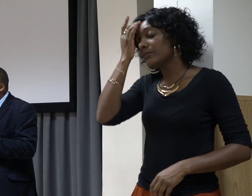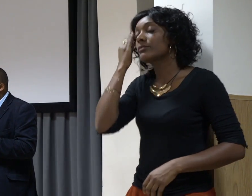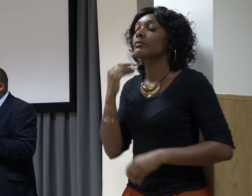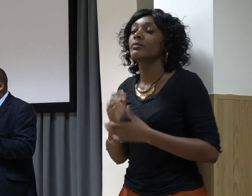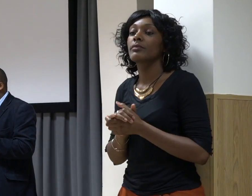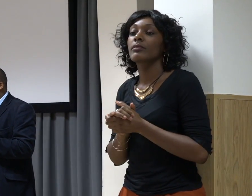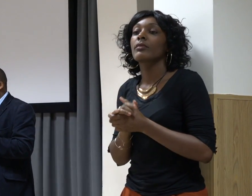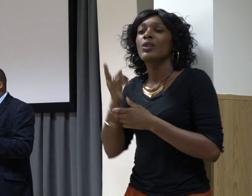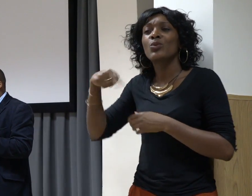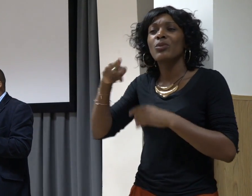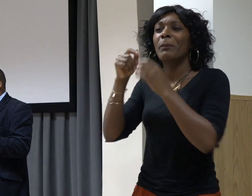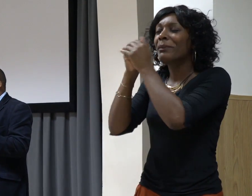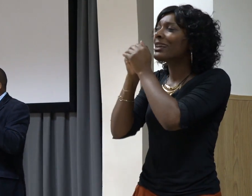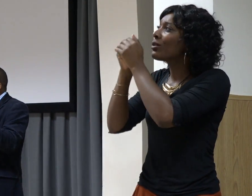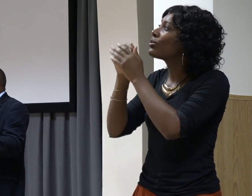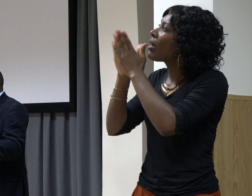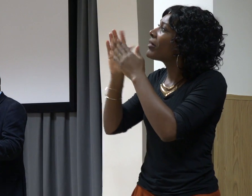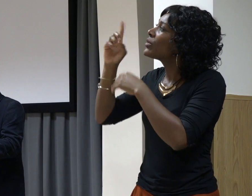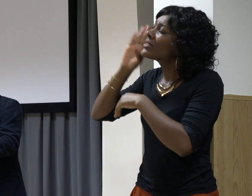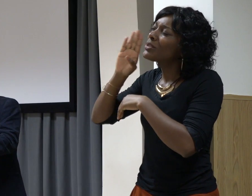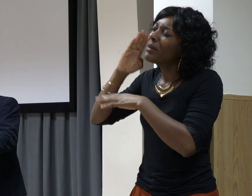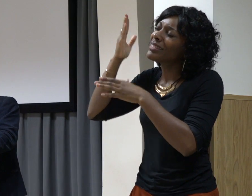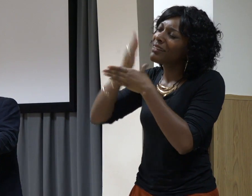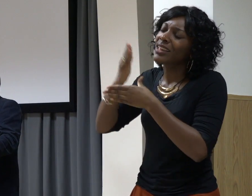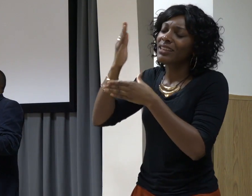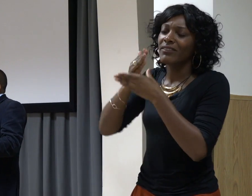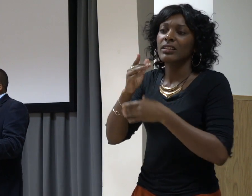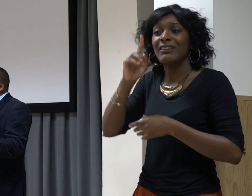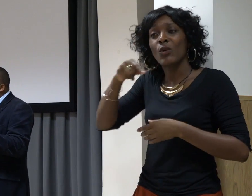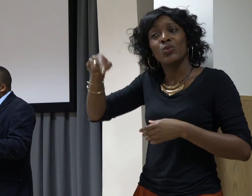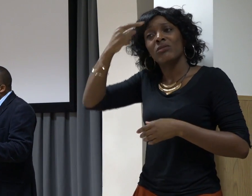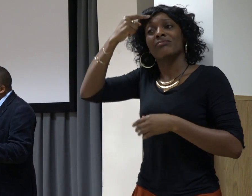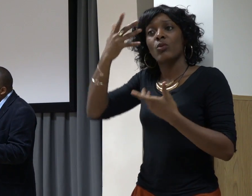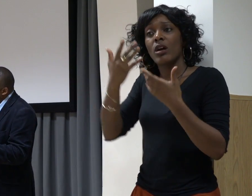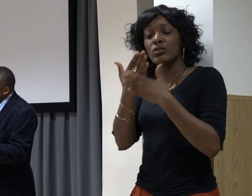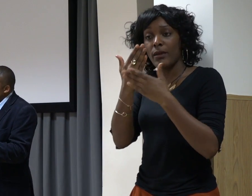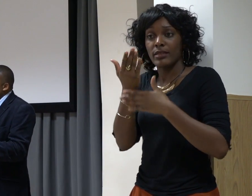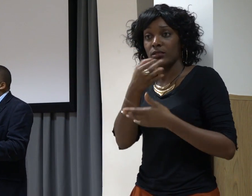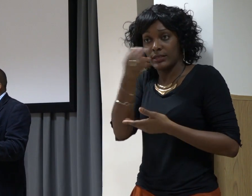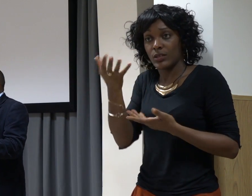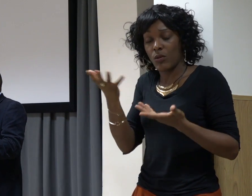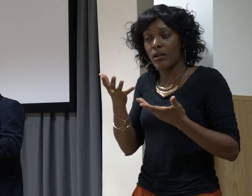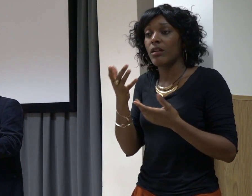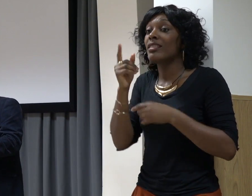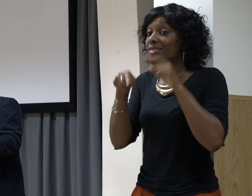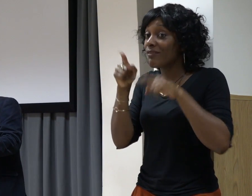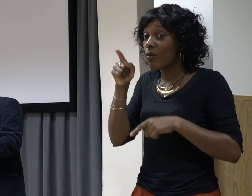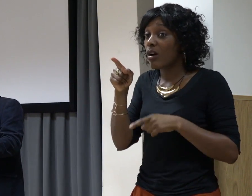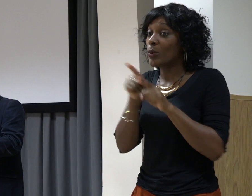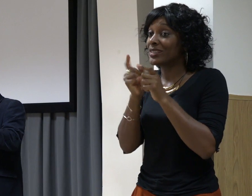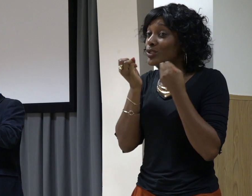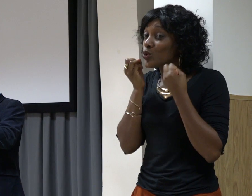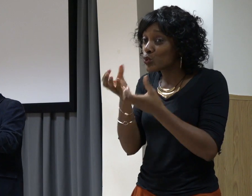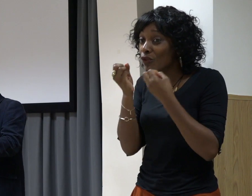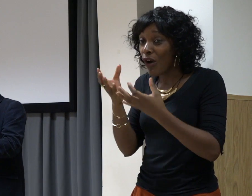intervienne. Ce que j'aimerais nous dire ce matin, c'est que nous devons réaliser que parfois, et même très souvent,